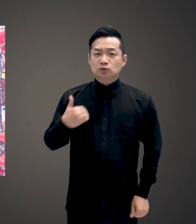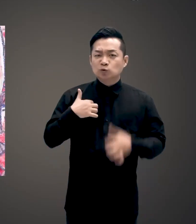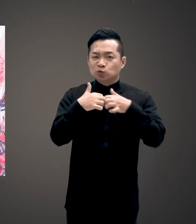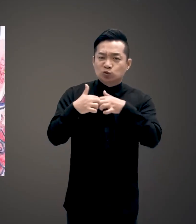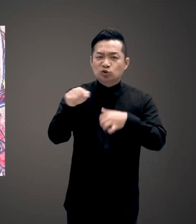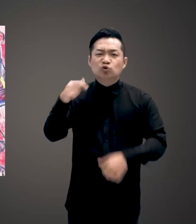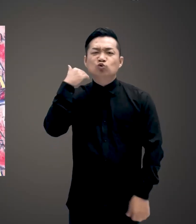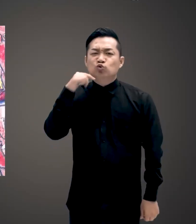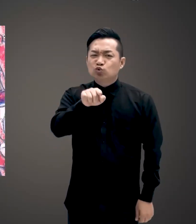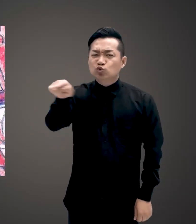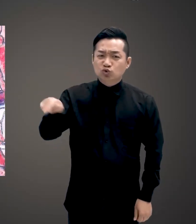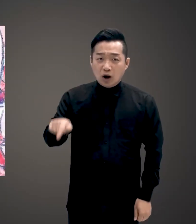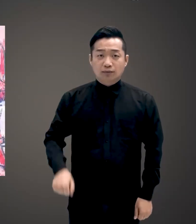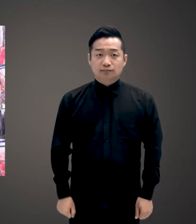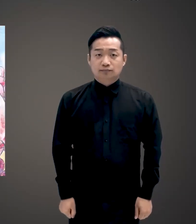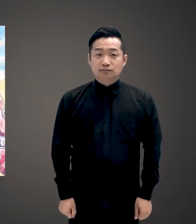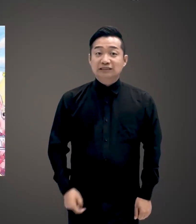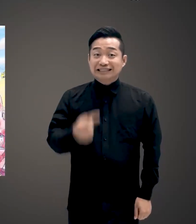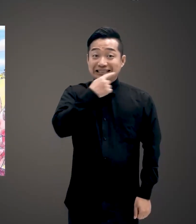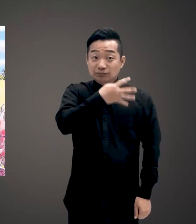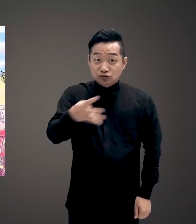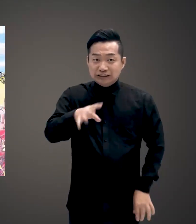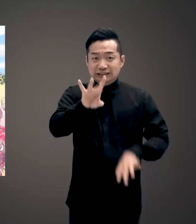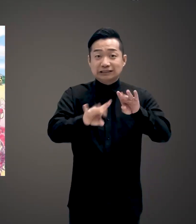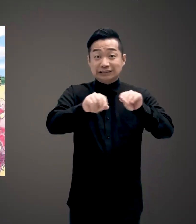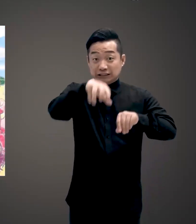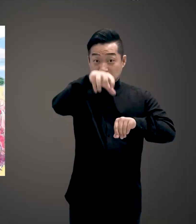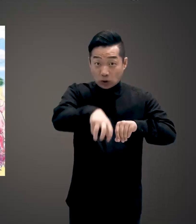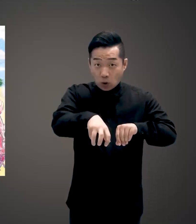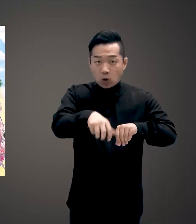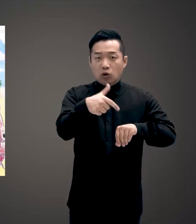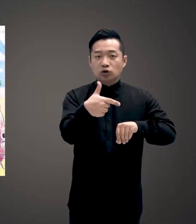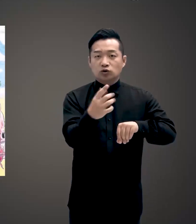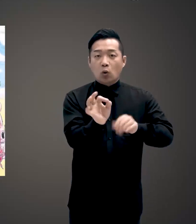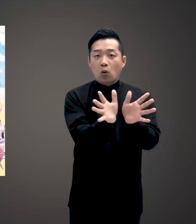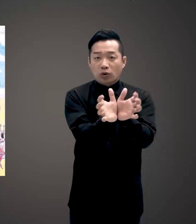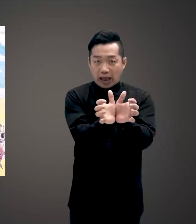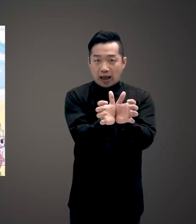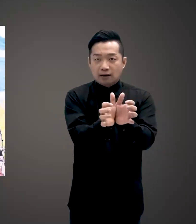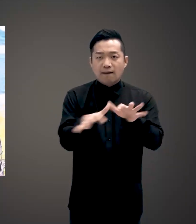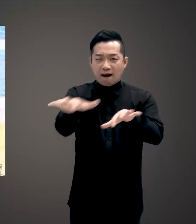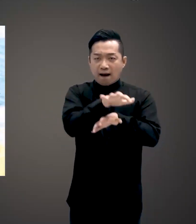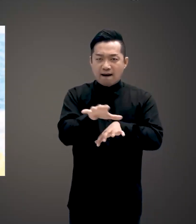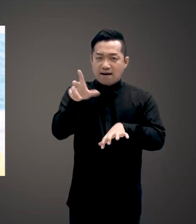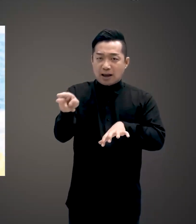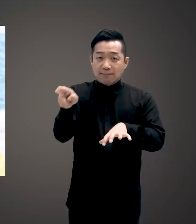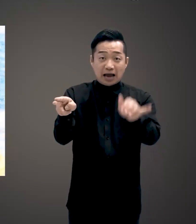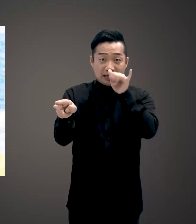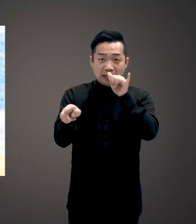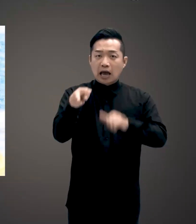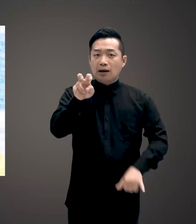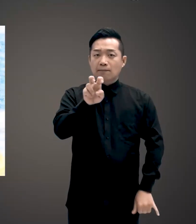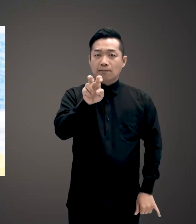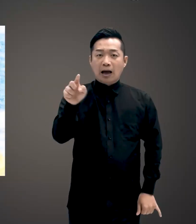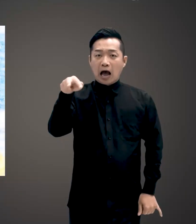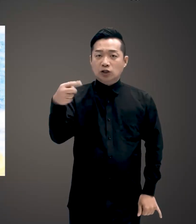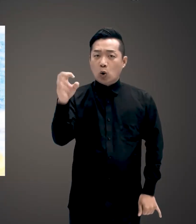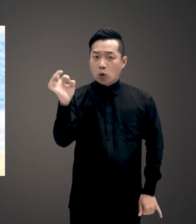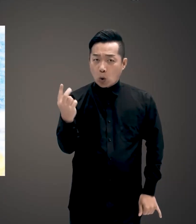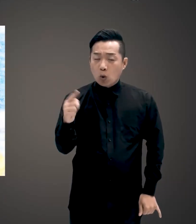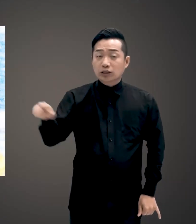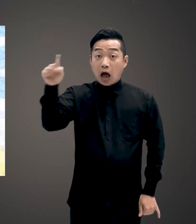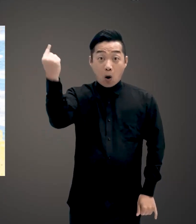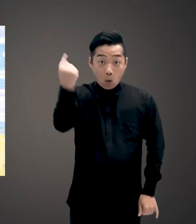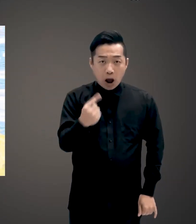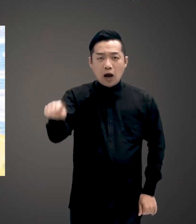우릴 당할 자 그 누구냐? 흰무늬 갯벌의 운명은 농계 결산의 집게발에 달렸어. 마도요다. 모두